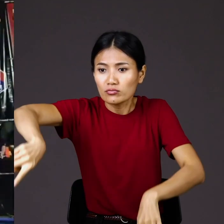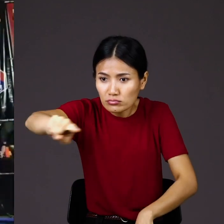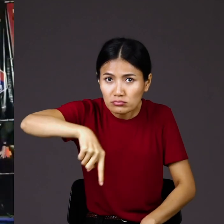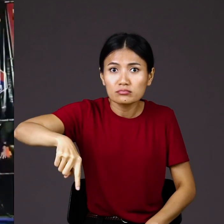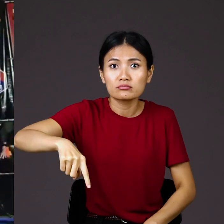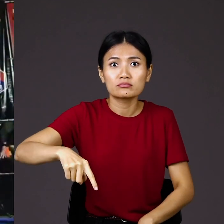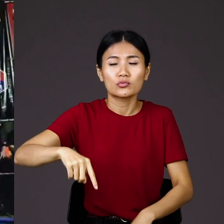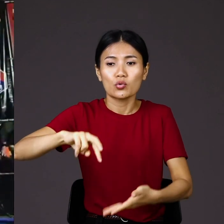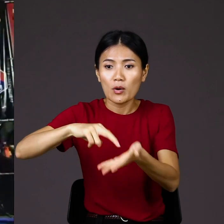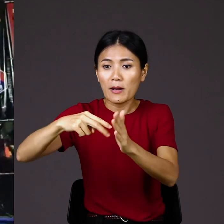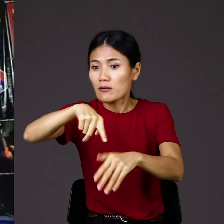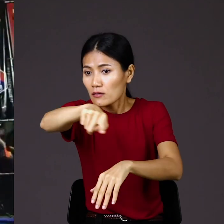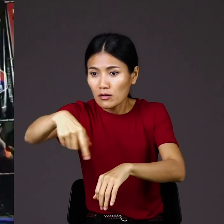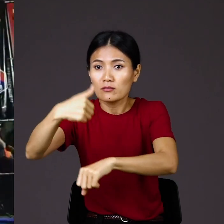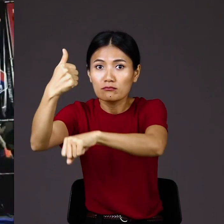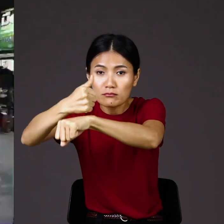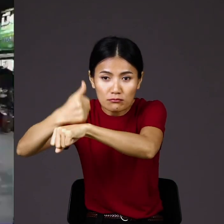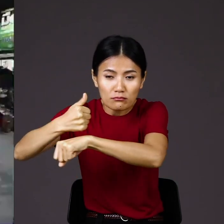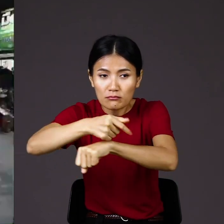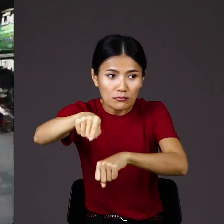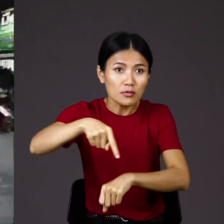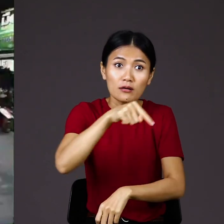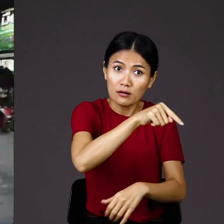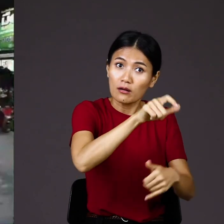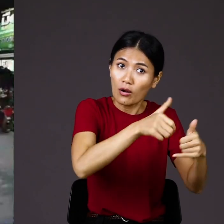ชนนนทบุรีครับไม่ใช่ผม